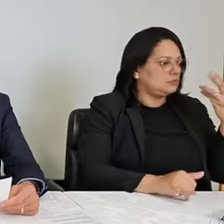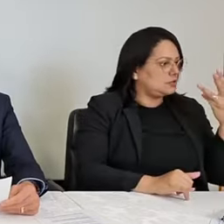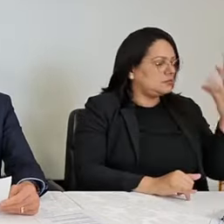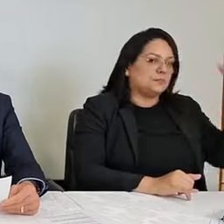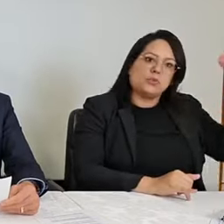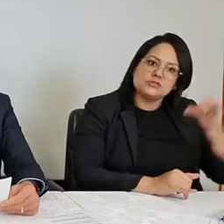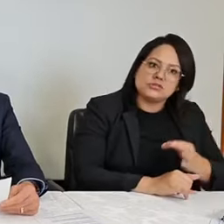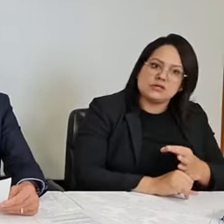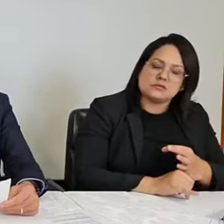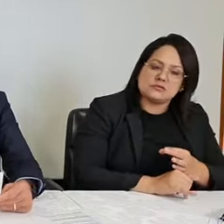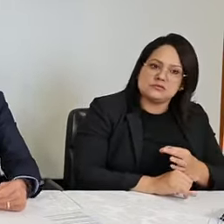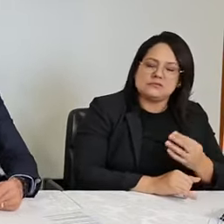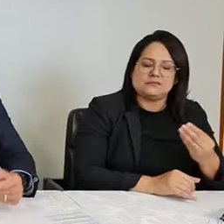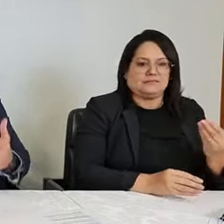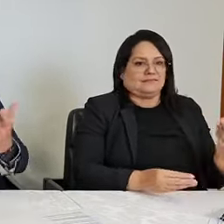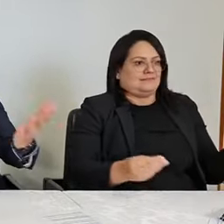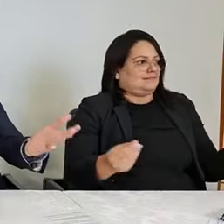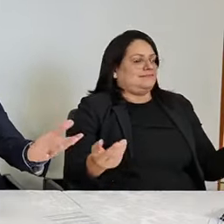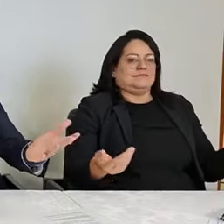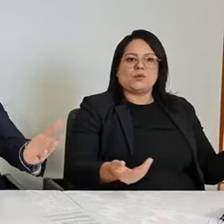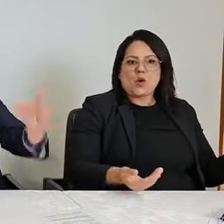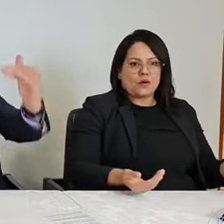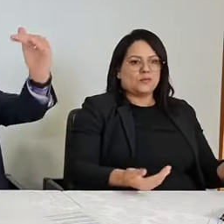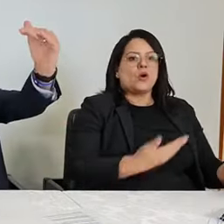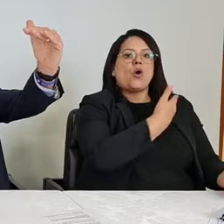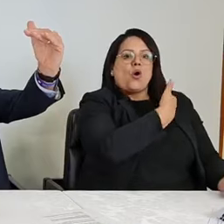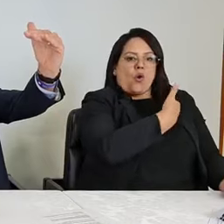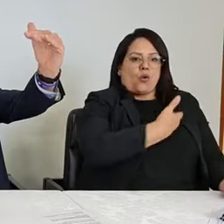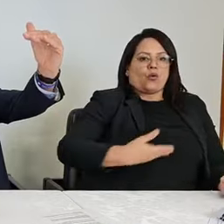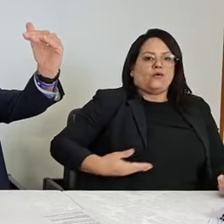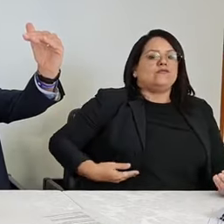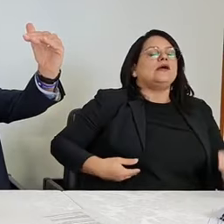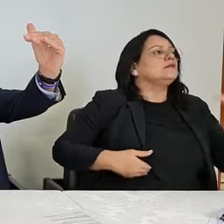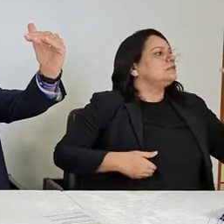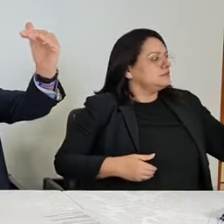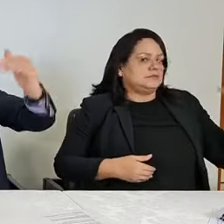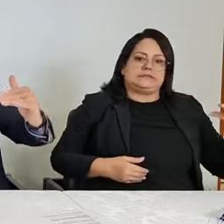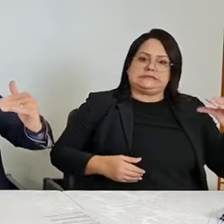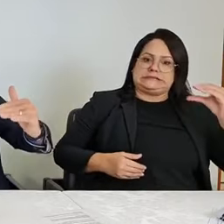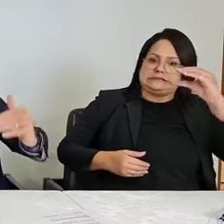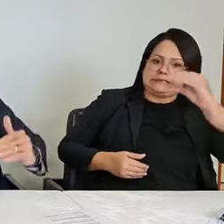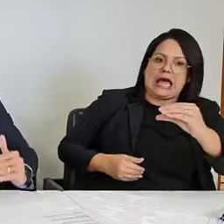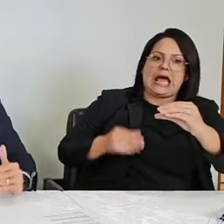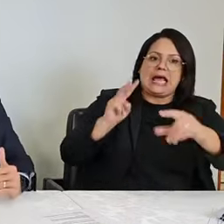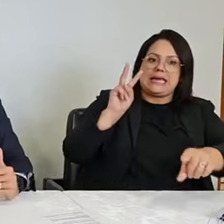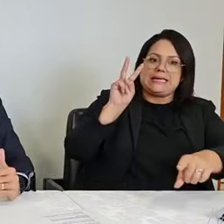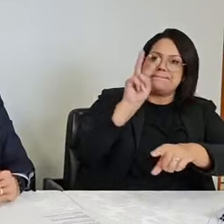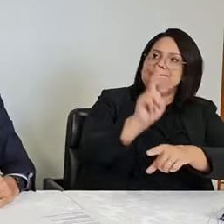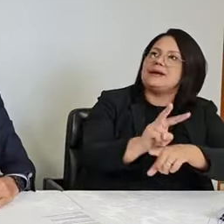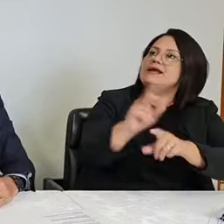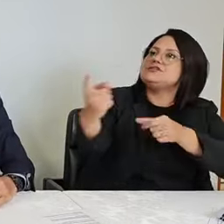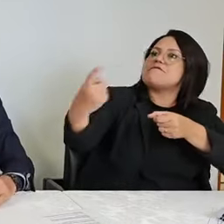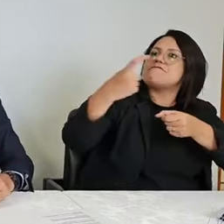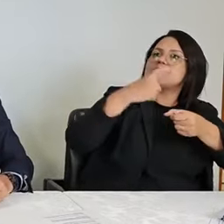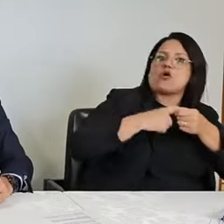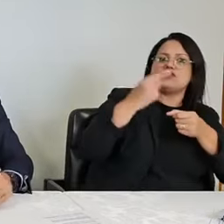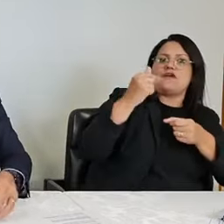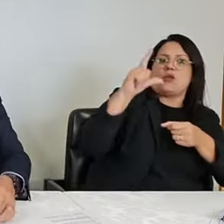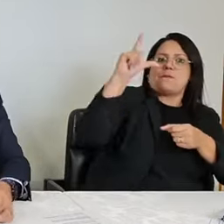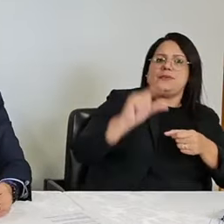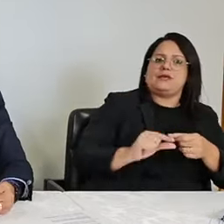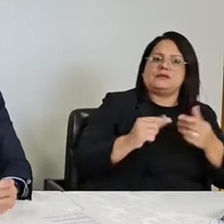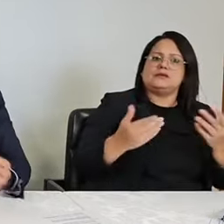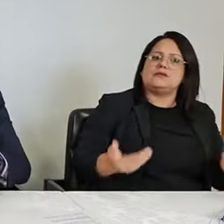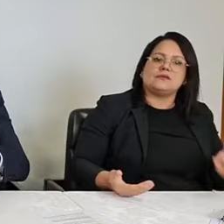diferença de juros, que o governo pega dinheiro, paga um valor e empresta, recebendo um valor menor. Então, essa